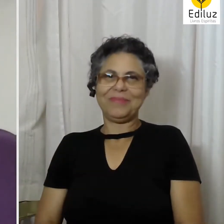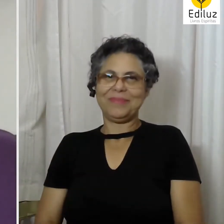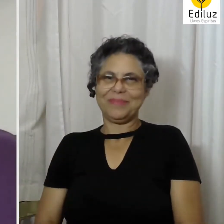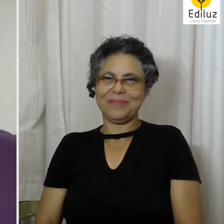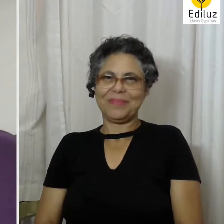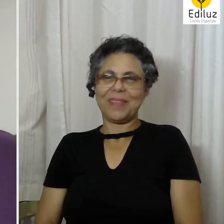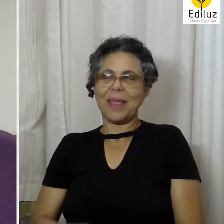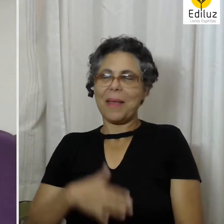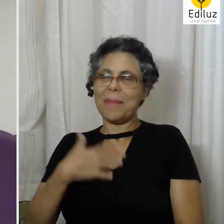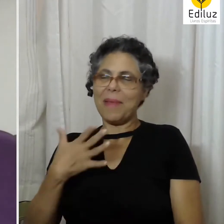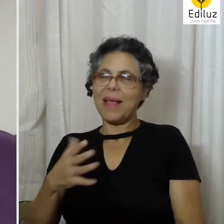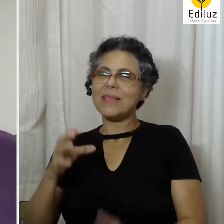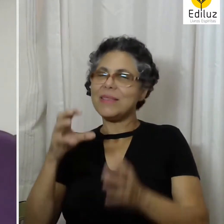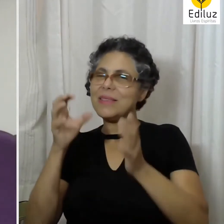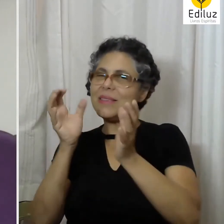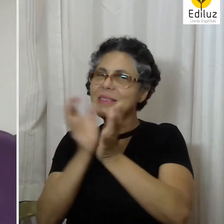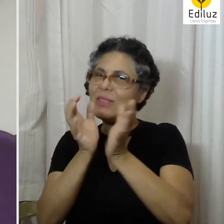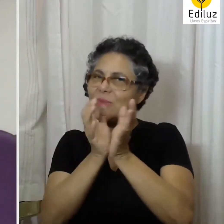próprias situações.